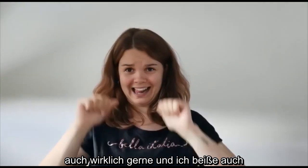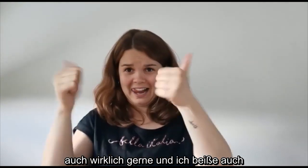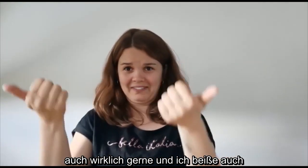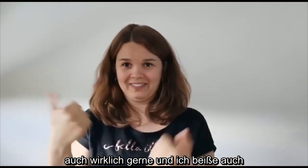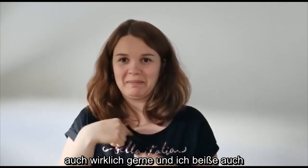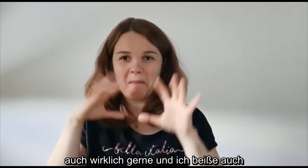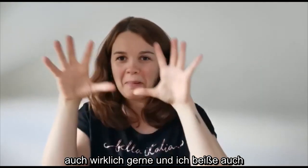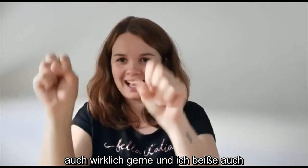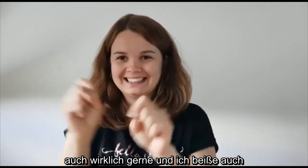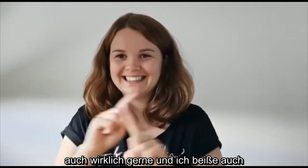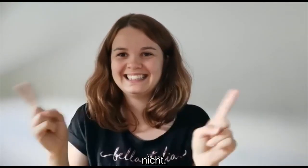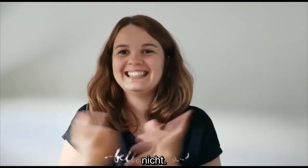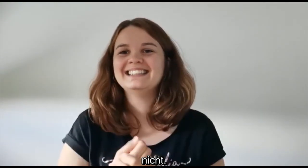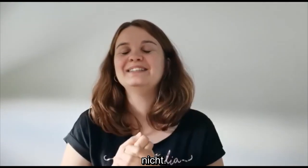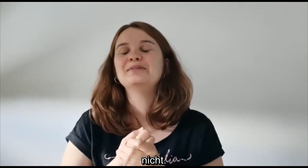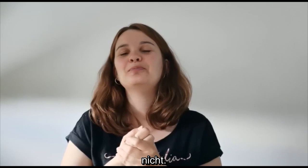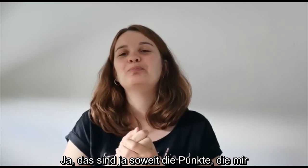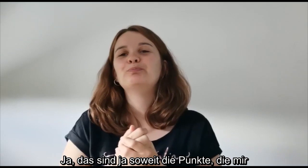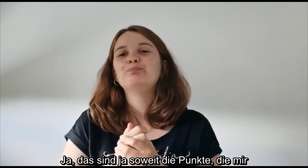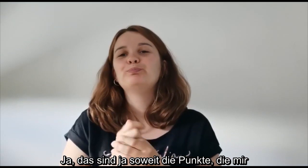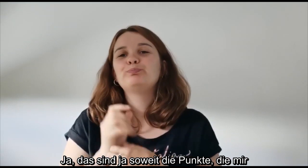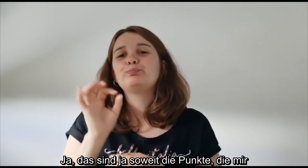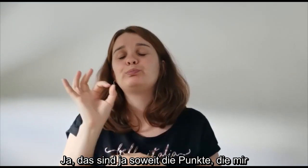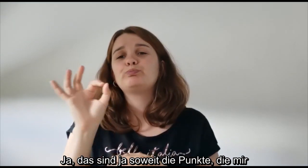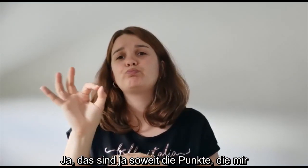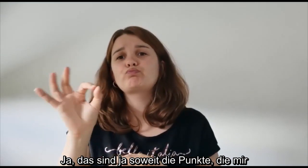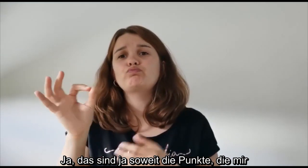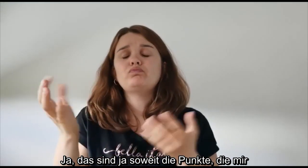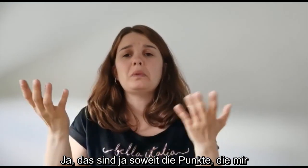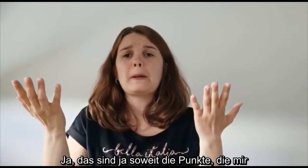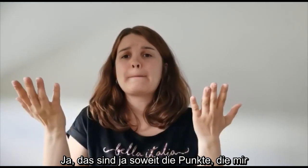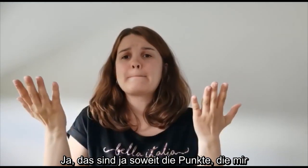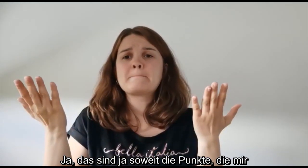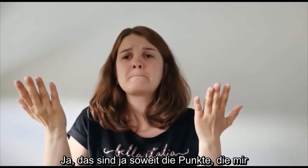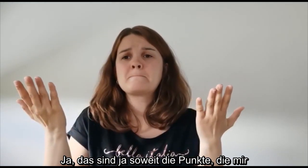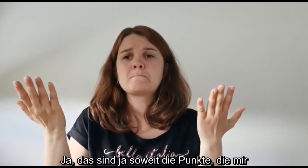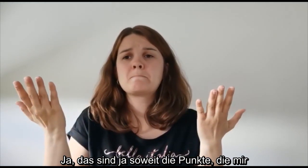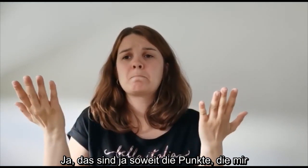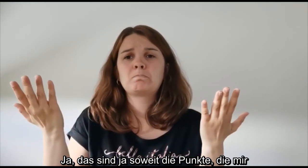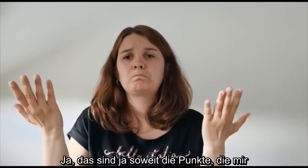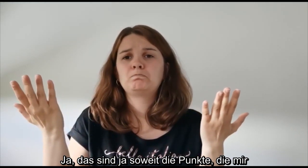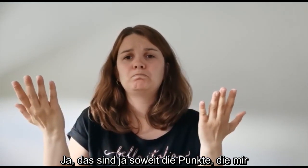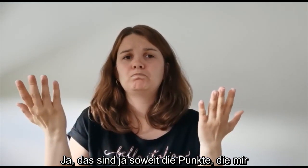wirklich gerne Und ich beiß auch nicht Ja, das sind